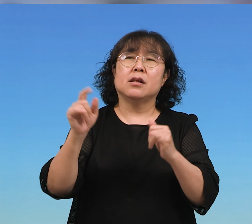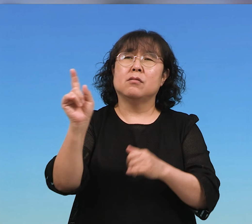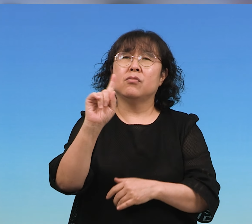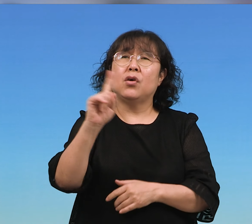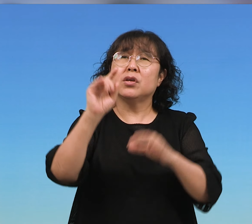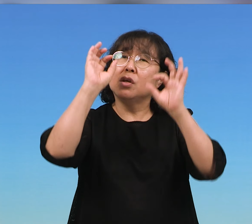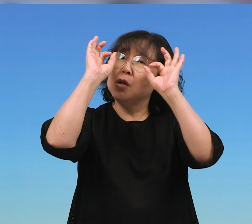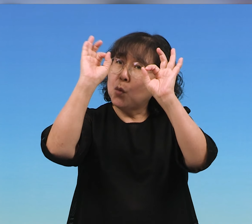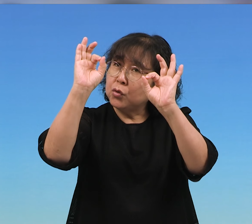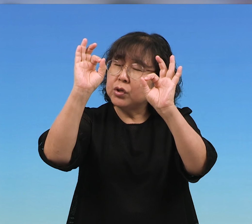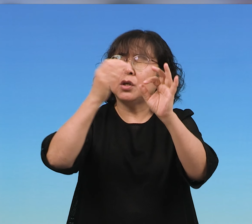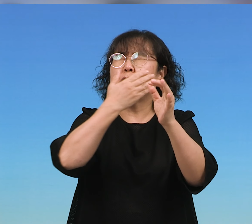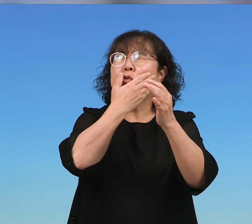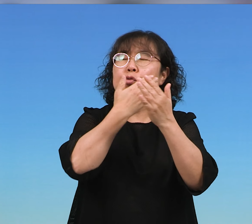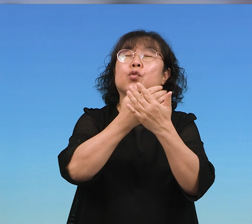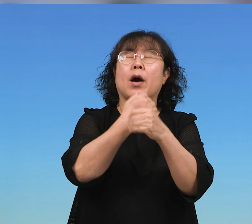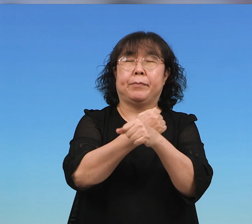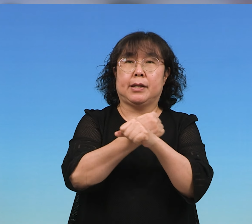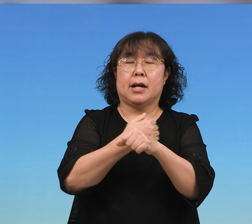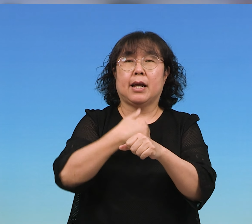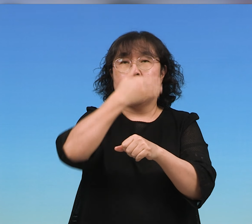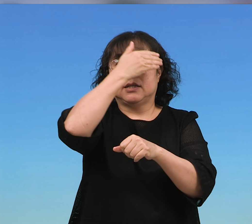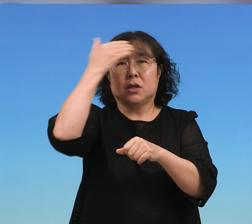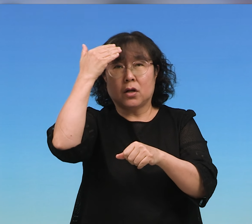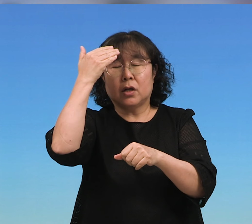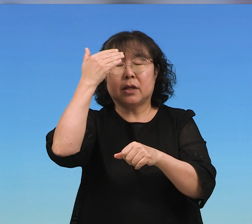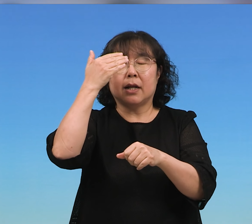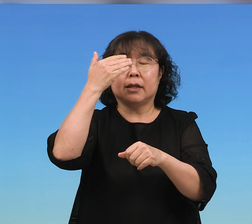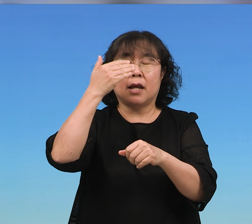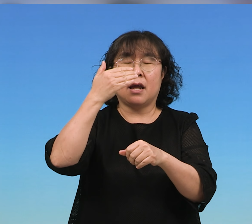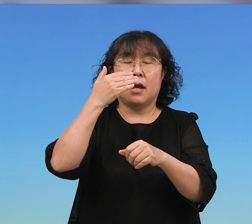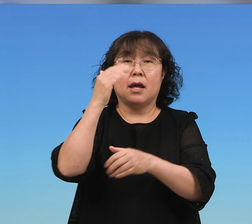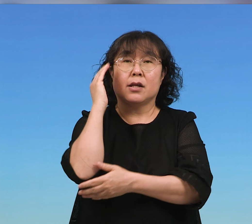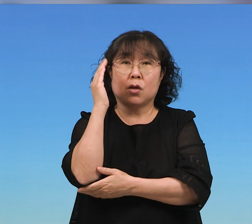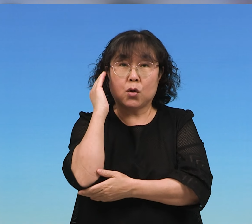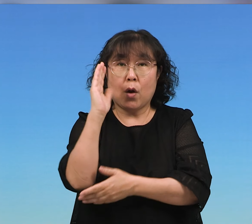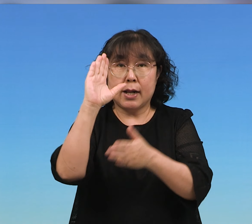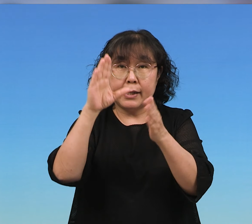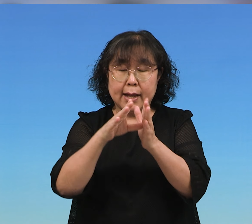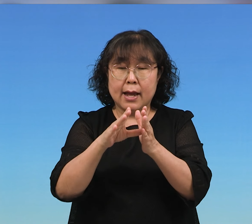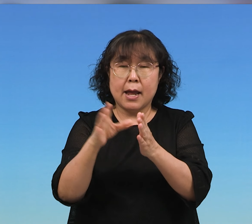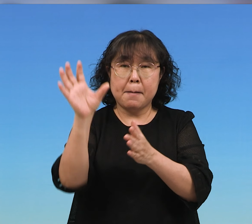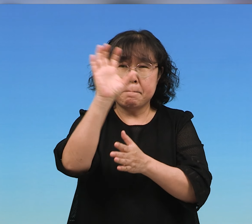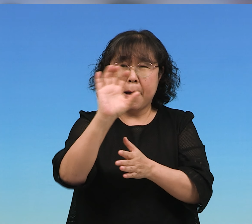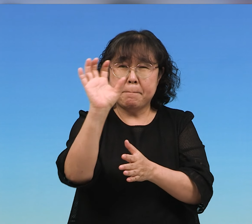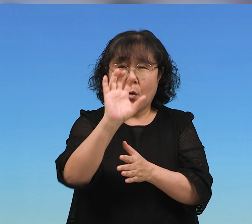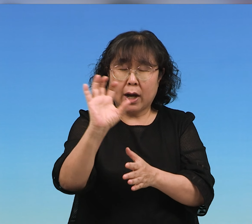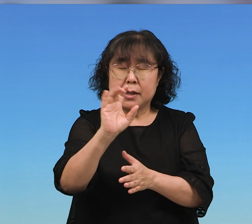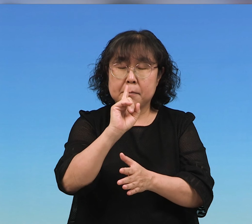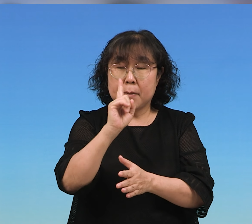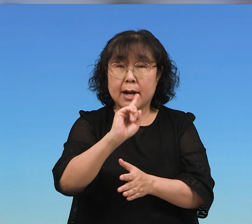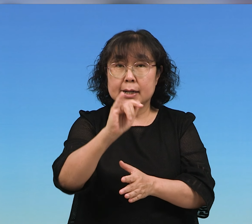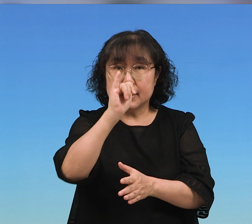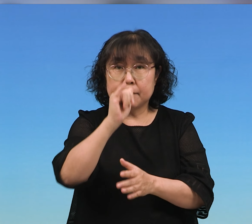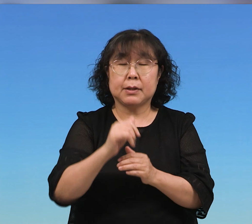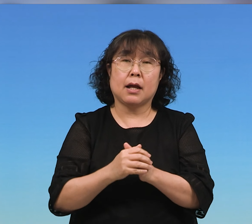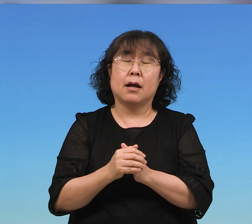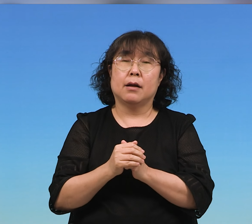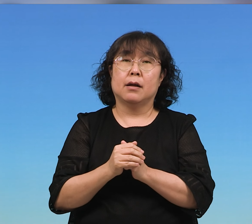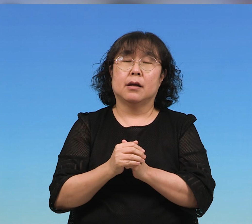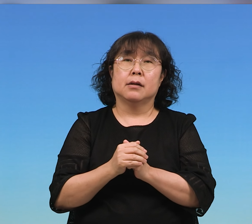그게 그 사람을 결정합니다. 저는 청년들 집회를 할 때마다 종종 반복해서 하는 이야기가 있습니다. 여러분